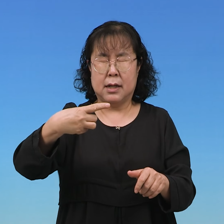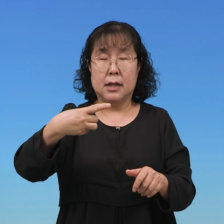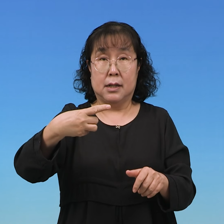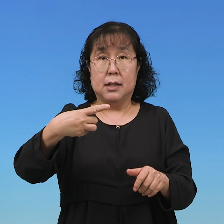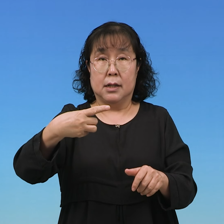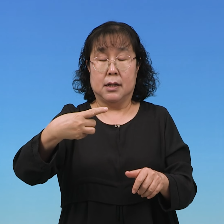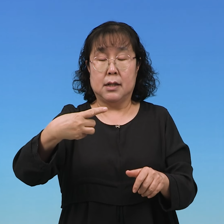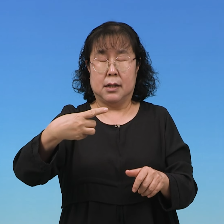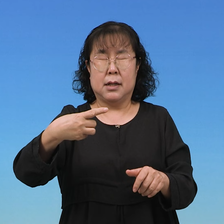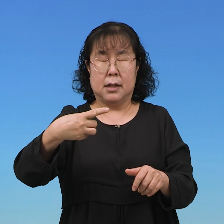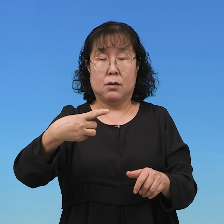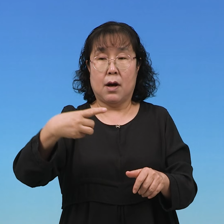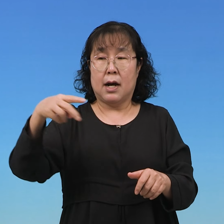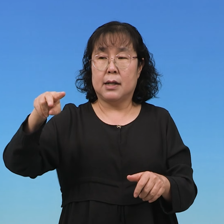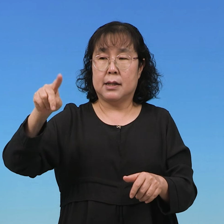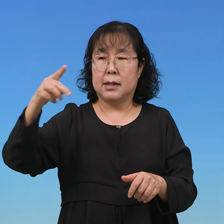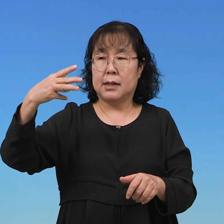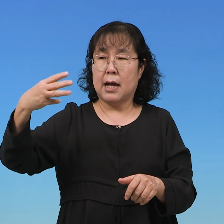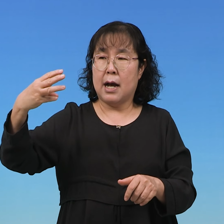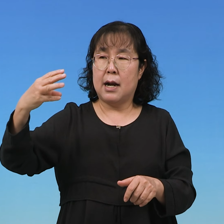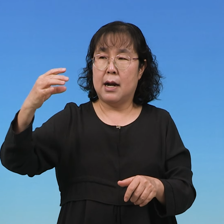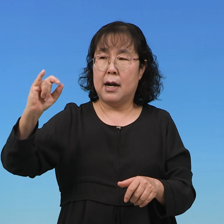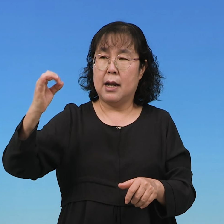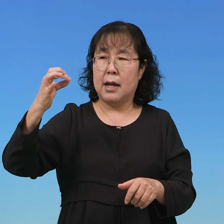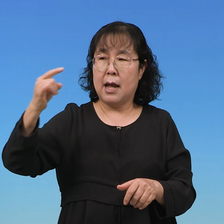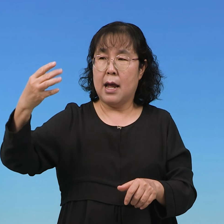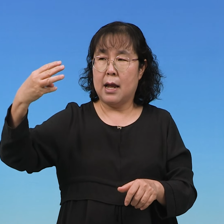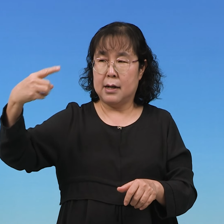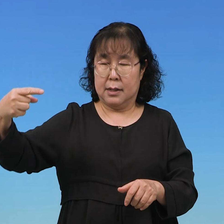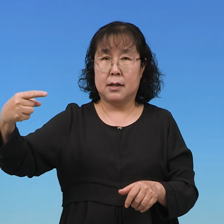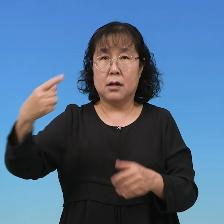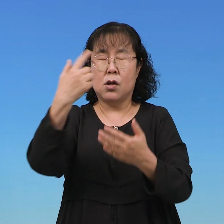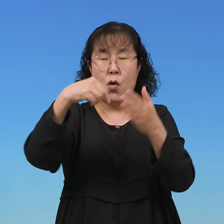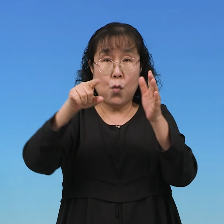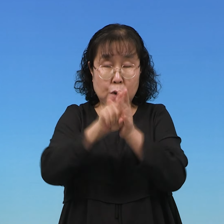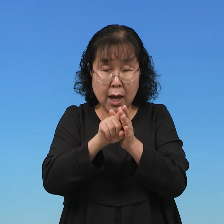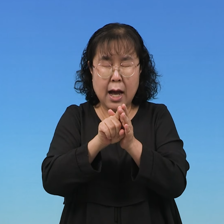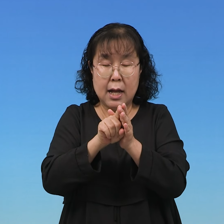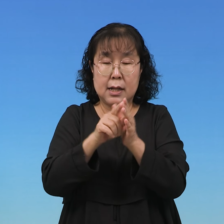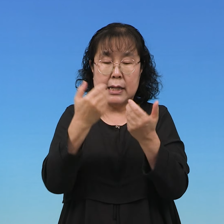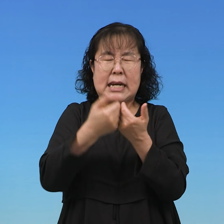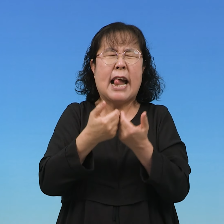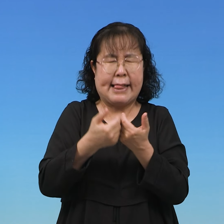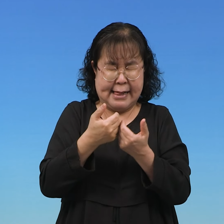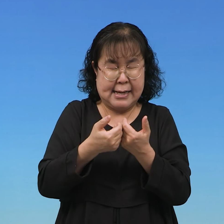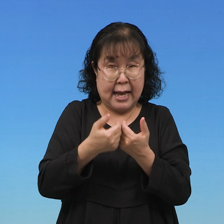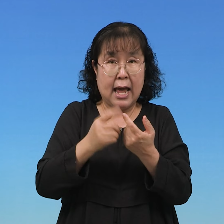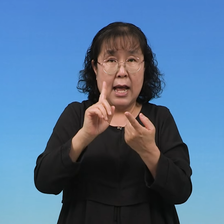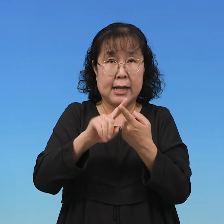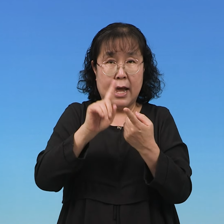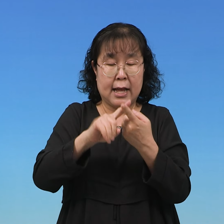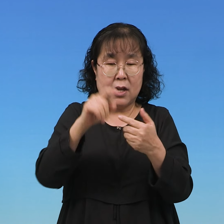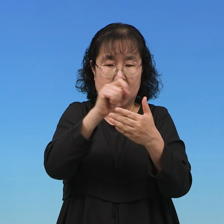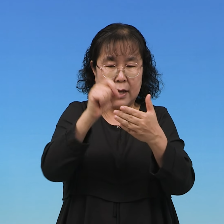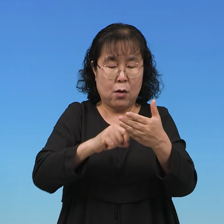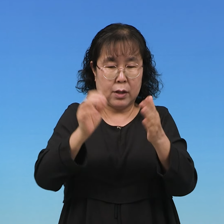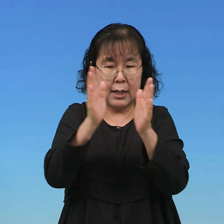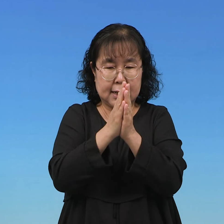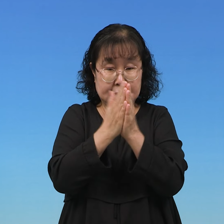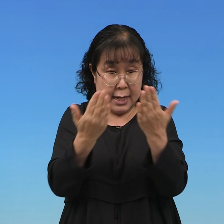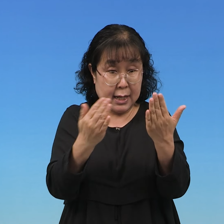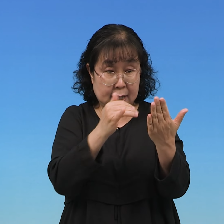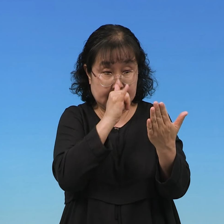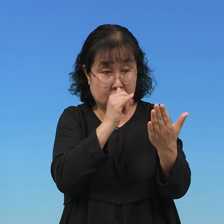보면은 이제 같은 시대를 살아갔던 모차르트와 살리에리가 겪는 그 갈등이 이제 굉장히